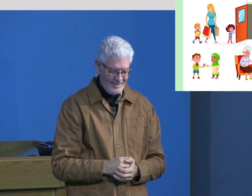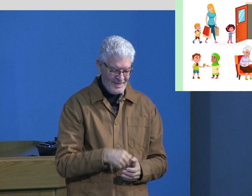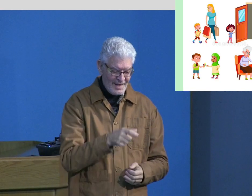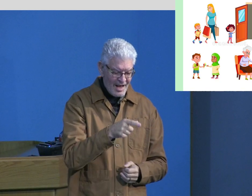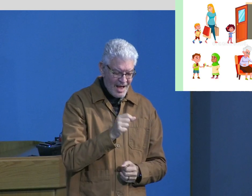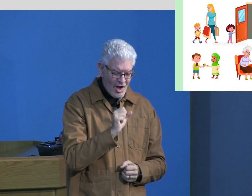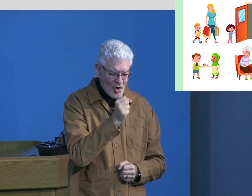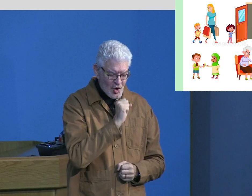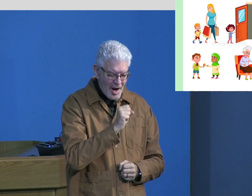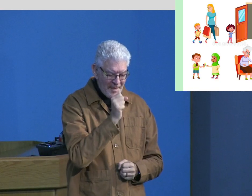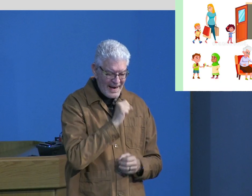hulp.